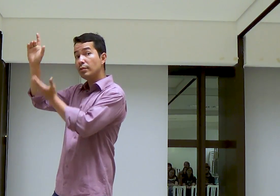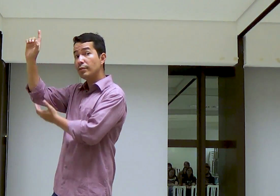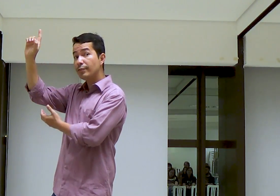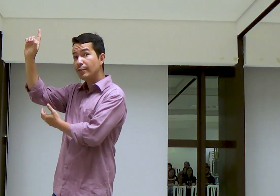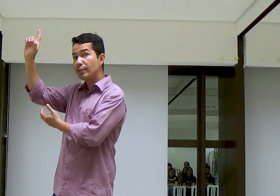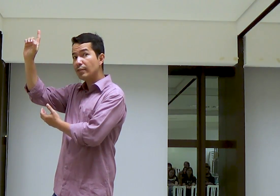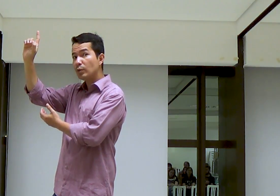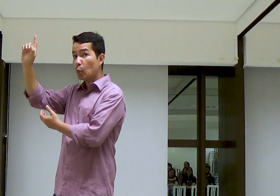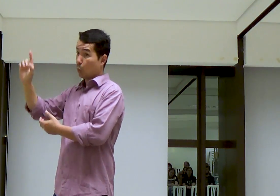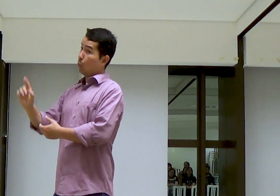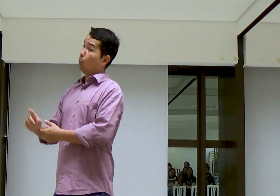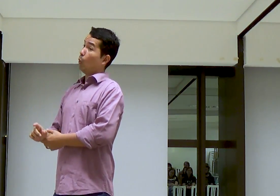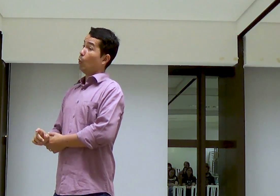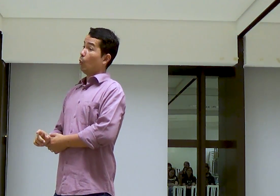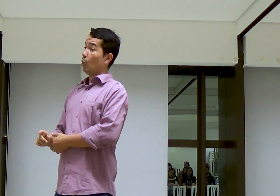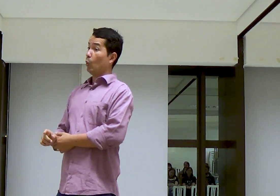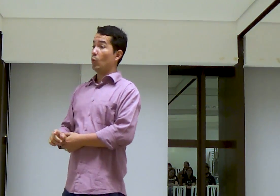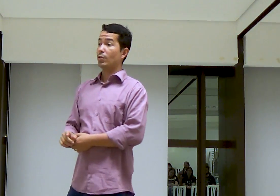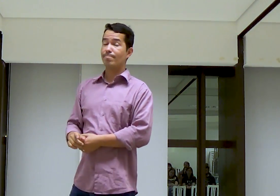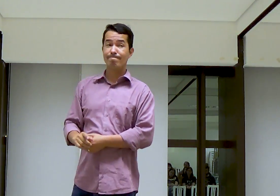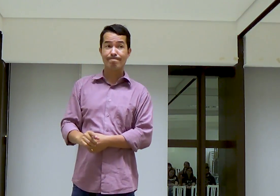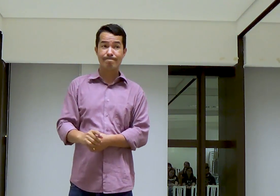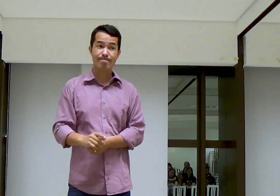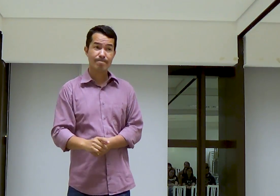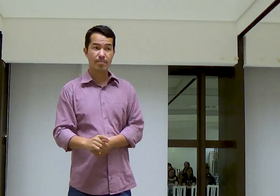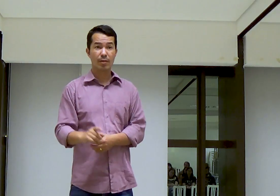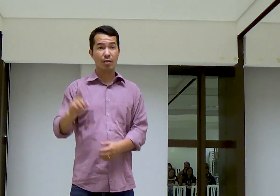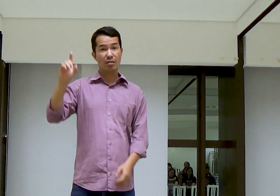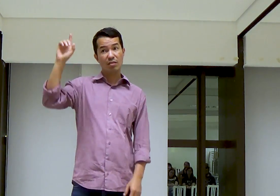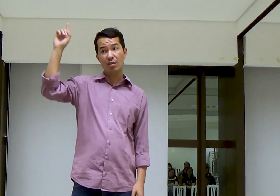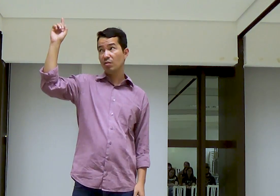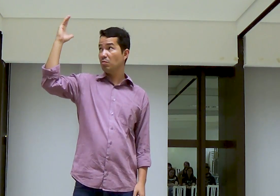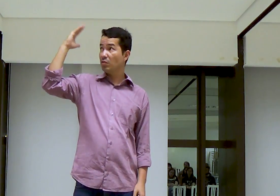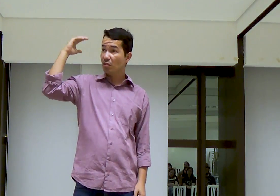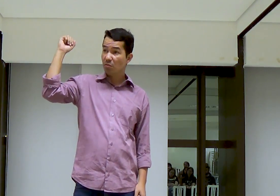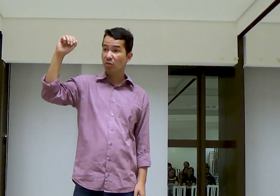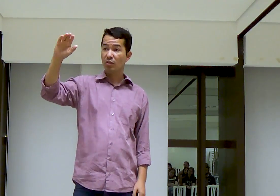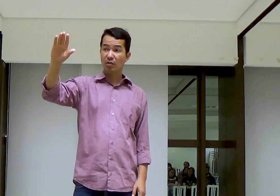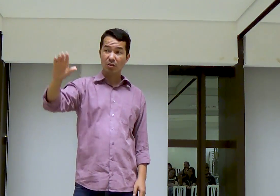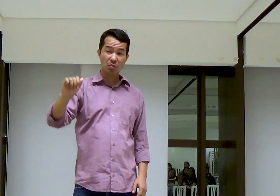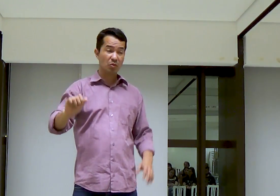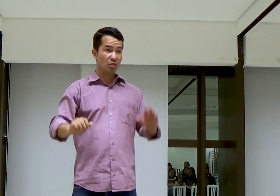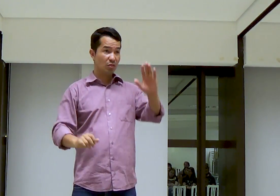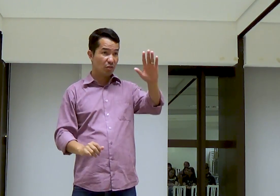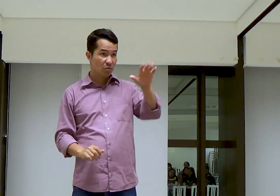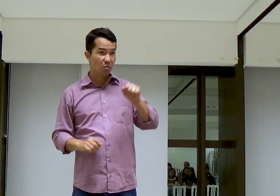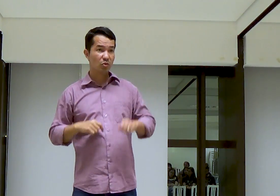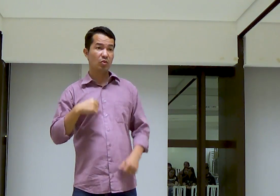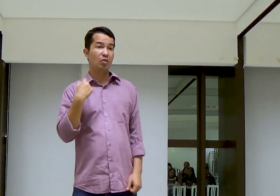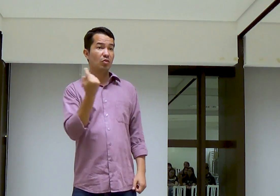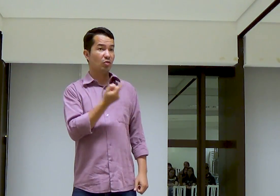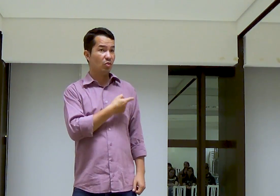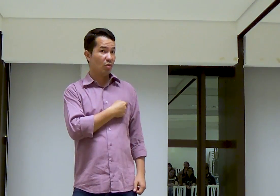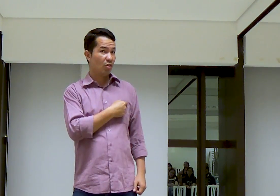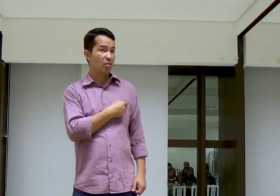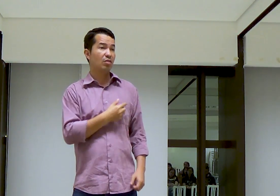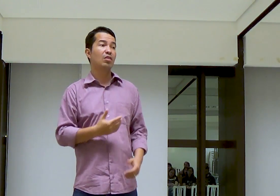você quer agradar? Puxa vida, hein? É, Deus nos chamou.